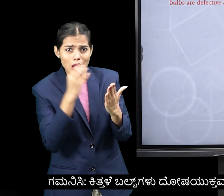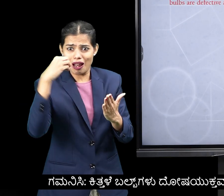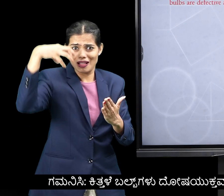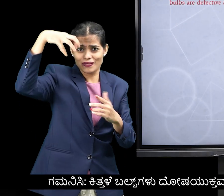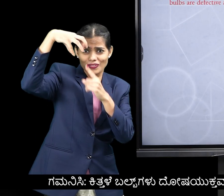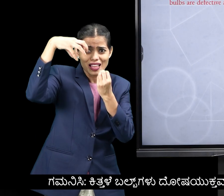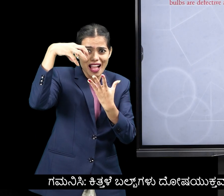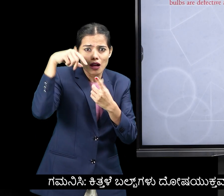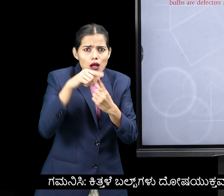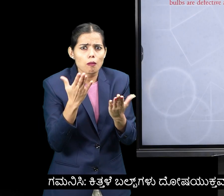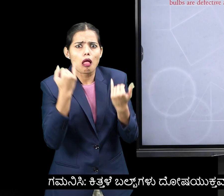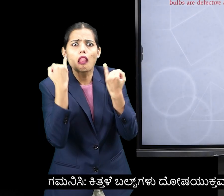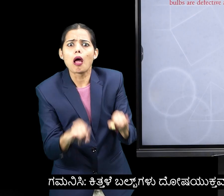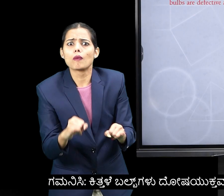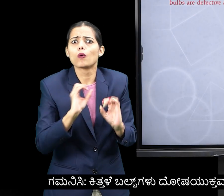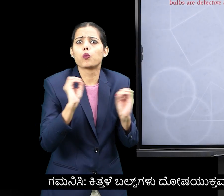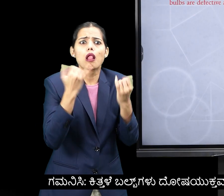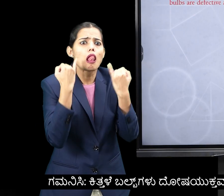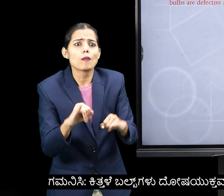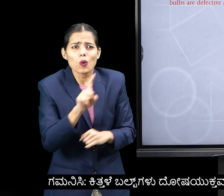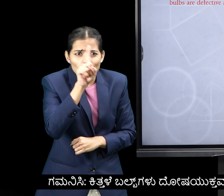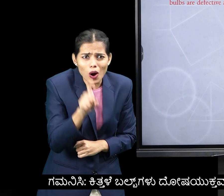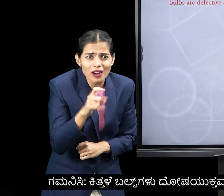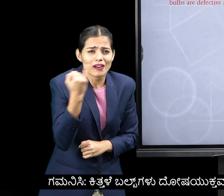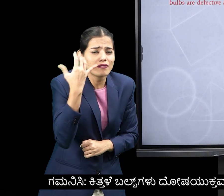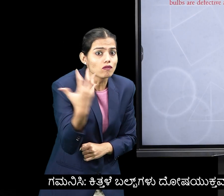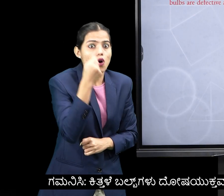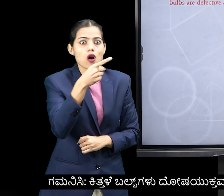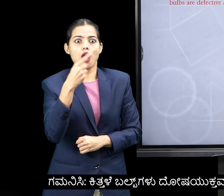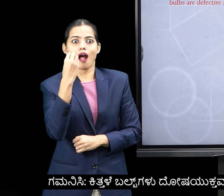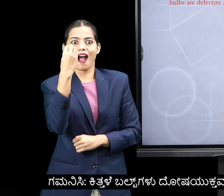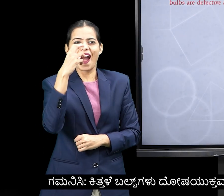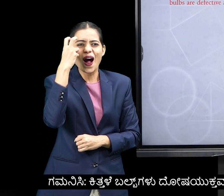ಗಮನಿಸಿ, ಕಿತ್ತಳೆ ಬಲ್ಬ್ಗಳು ದೋಷಯುಕ್ತವಾಗಿವೆ ಮತ್ತು ಬಿಳಿ ಬಲ್ಬ್ಗಳು ದೋಷರಹಿತವಾಗಿದೆ.